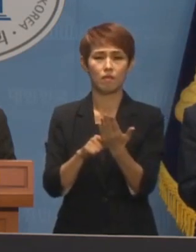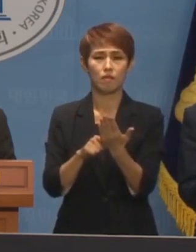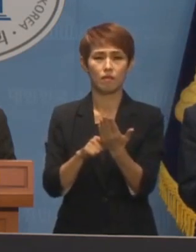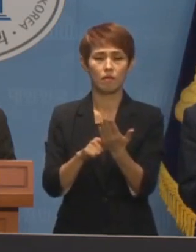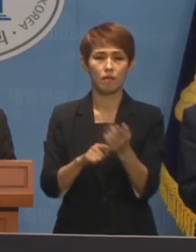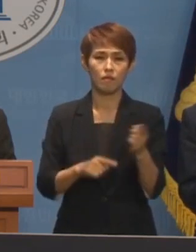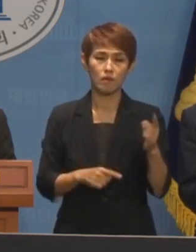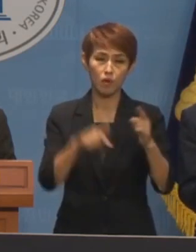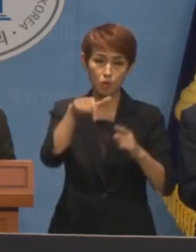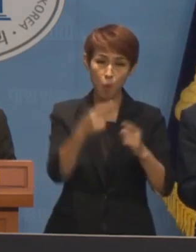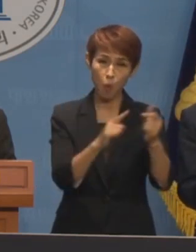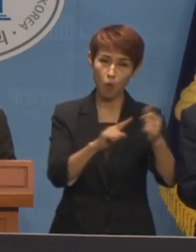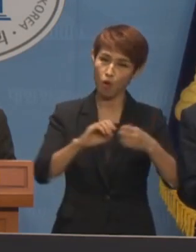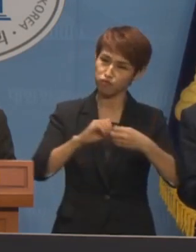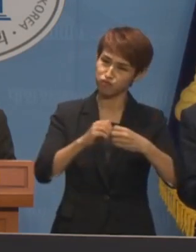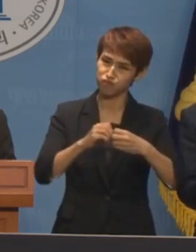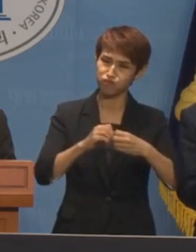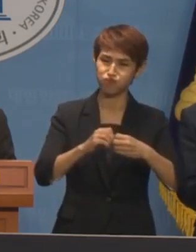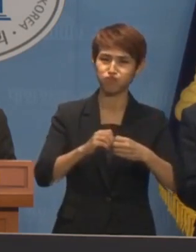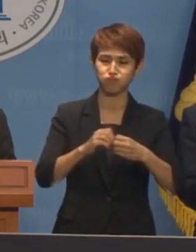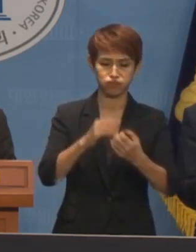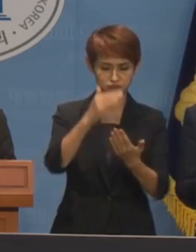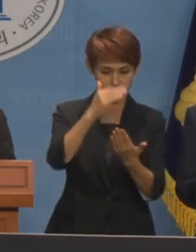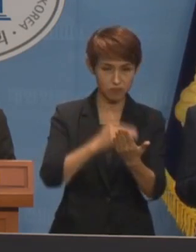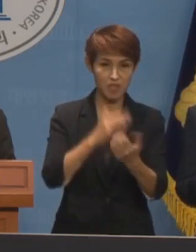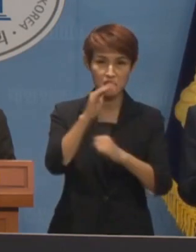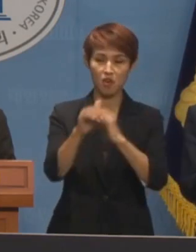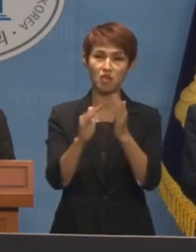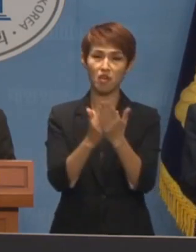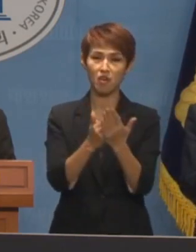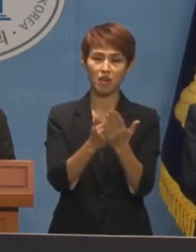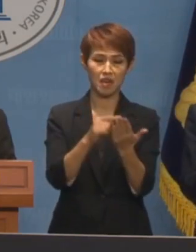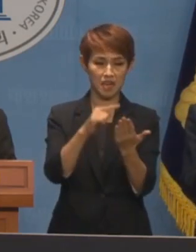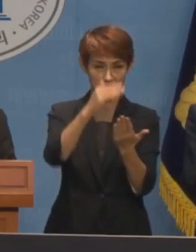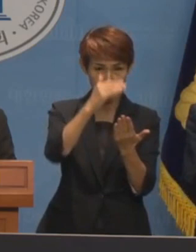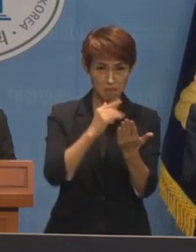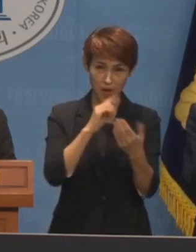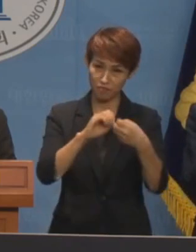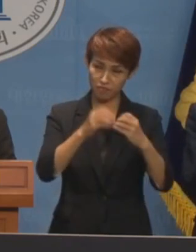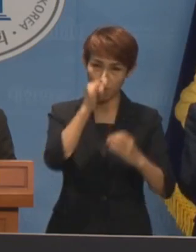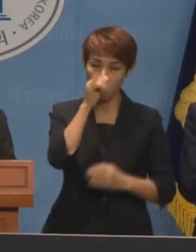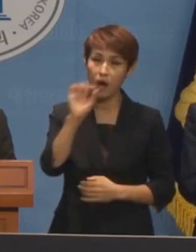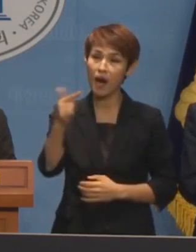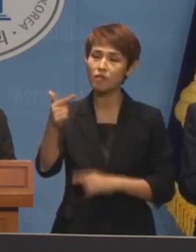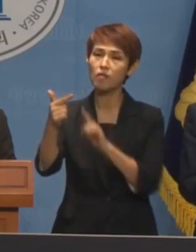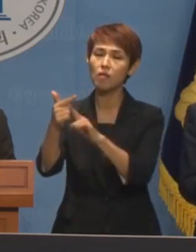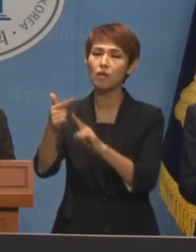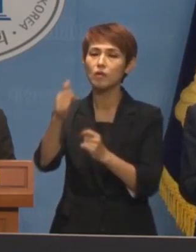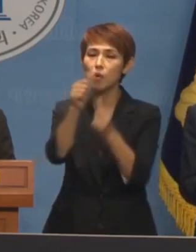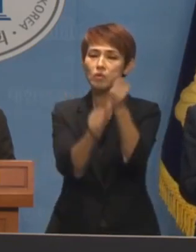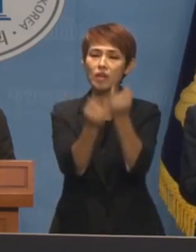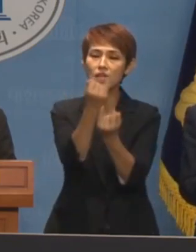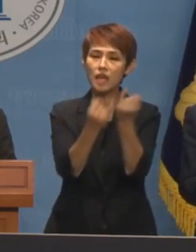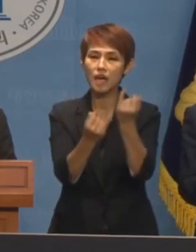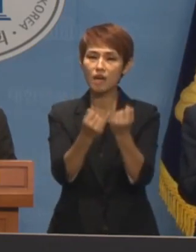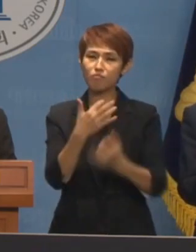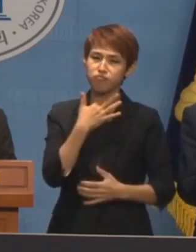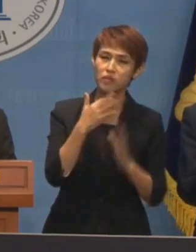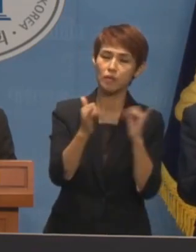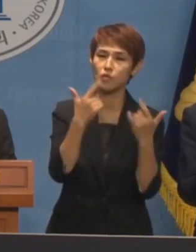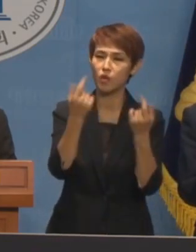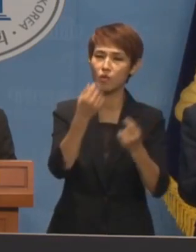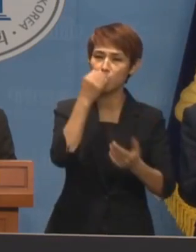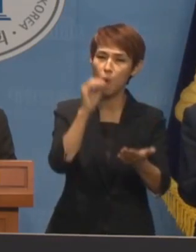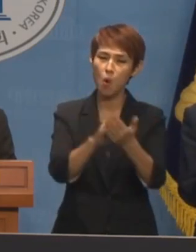자의적으로 해석하여 성경을 모독하고 왜 안창호 후보를 향해 동성애자를 혐오하는 사람인 것처럼 돌로